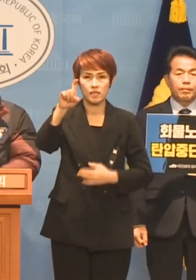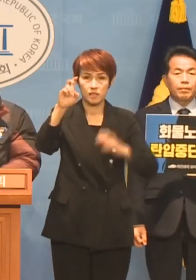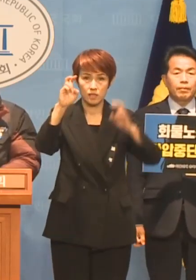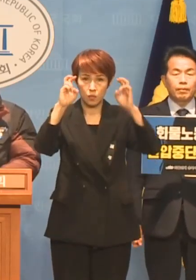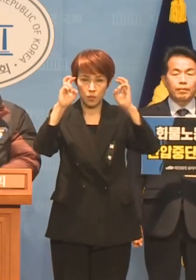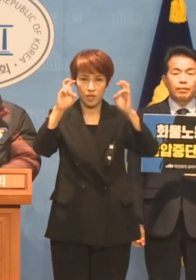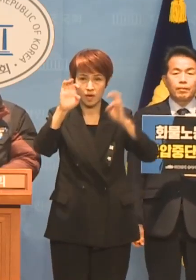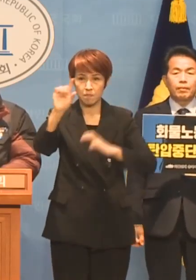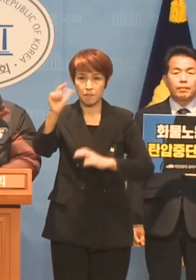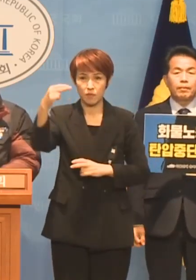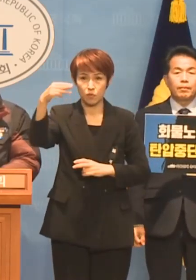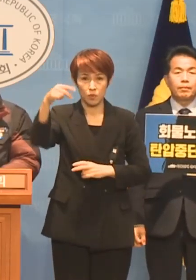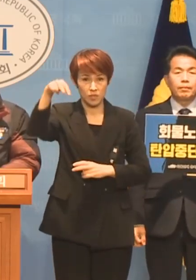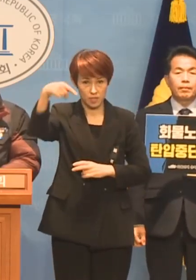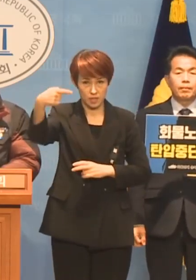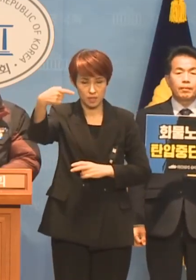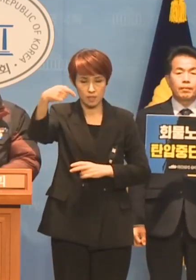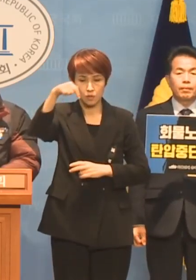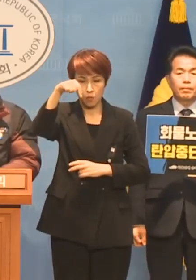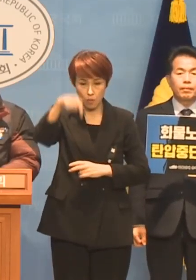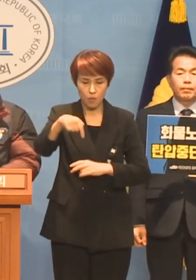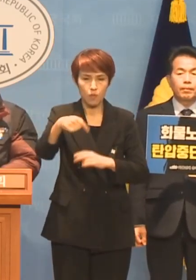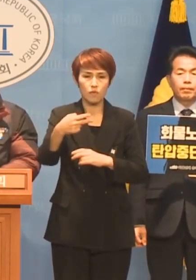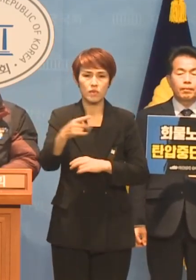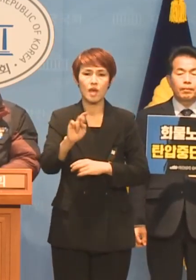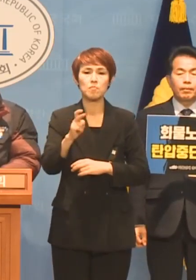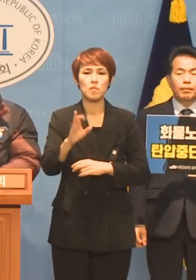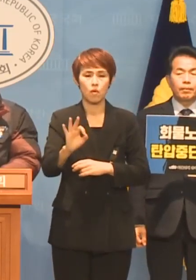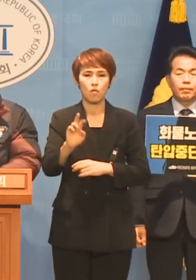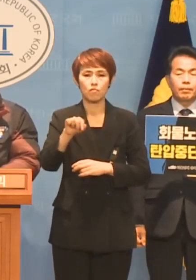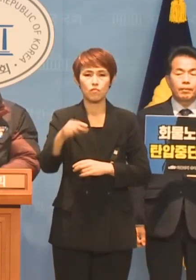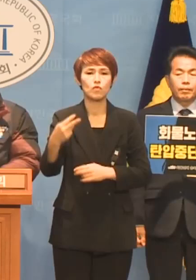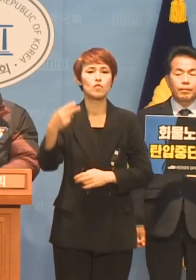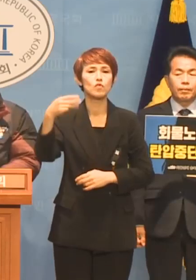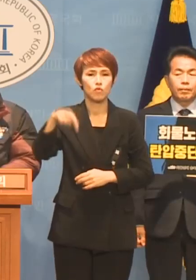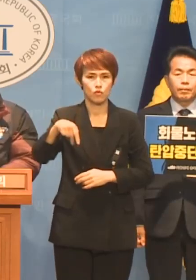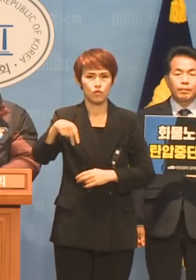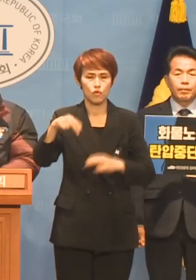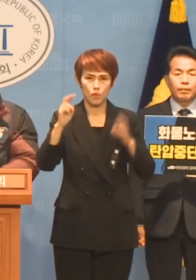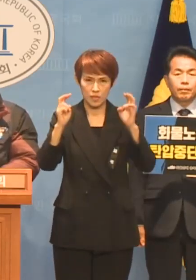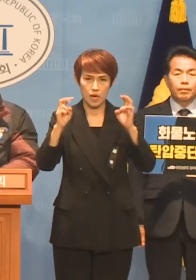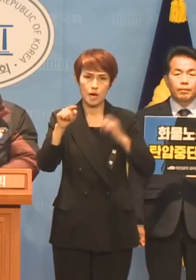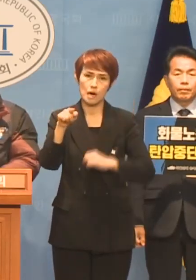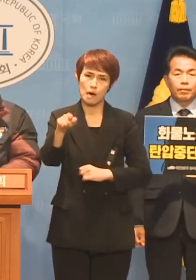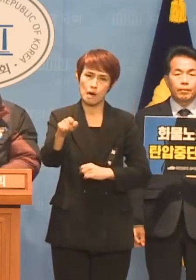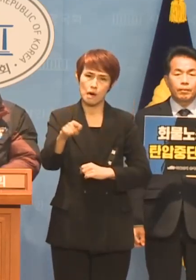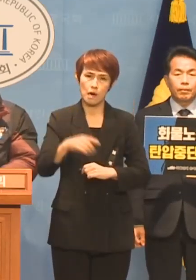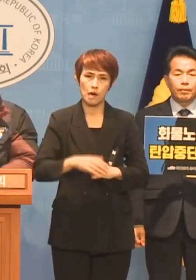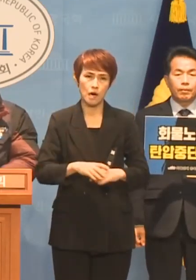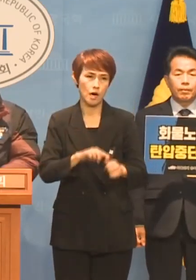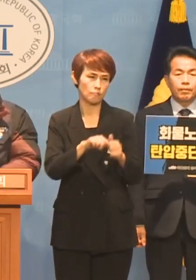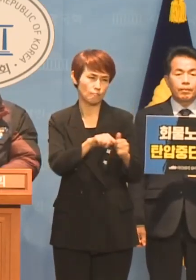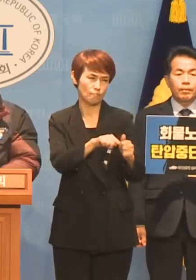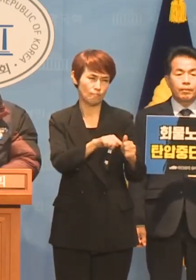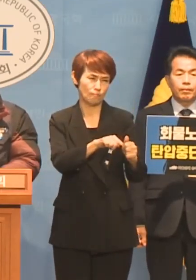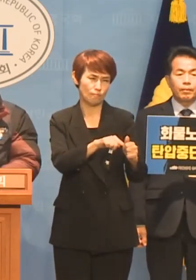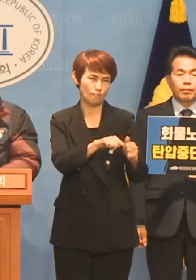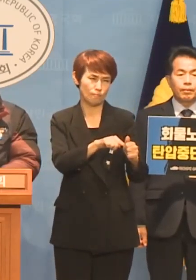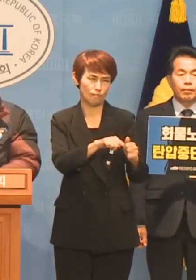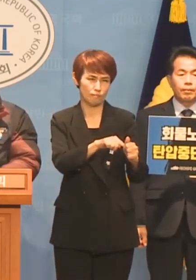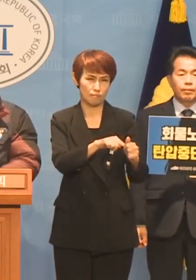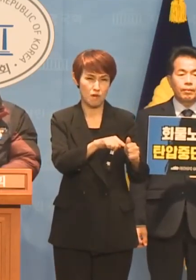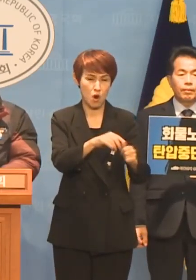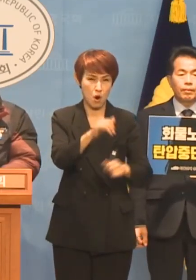LX판토스와 하청 계약업체 대명물류에 마른 손수건도 쥐어짜면 물이 나온다는